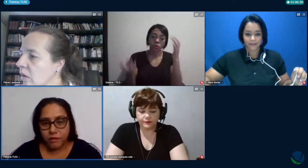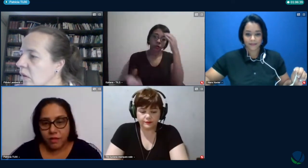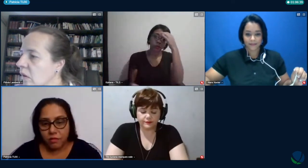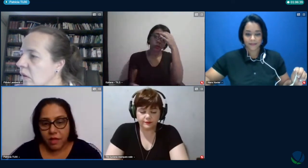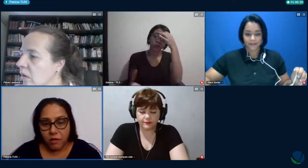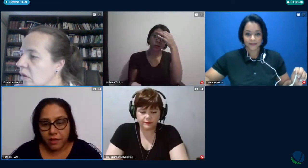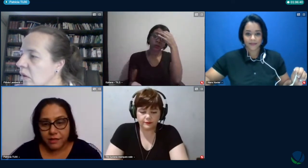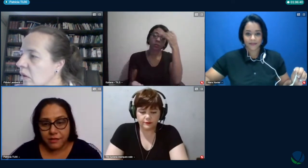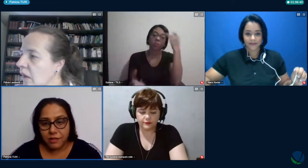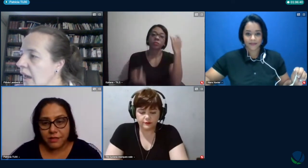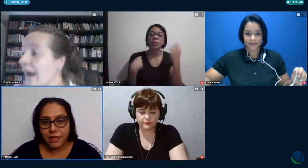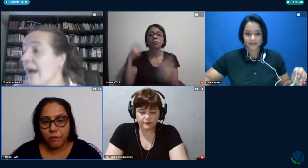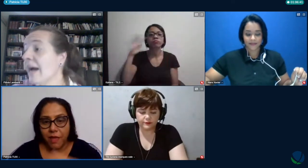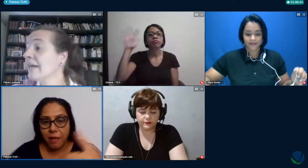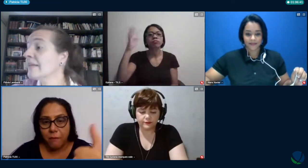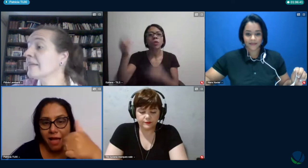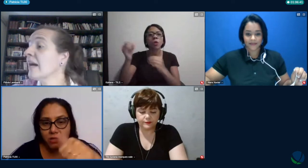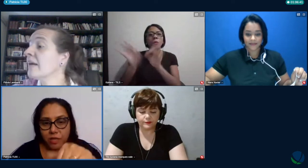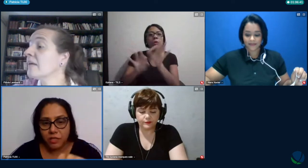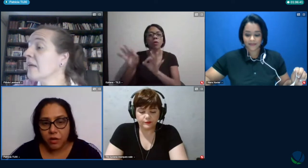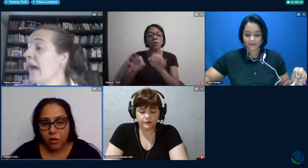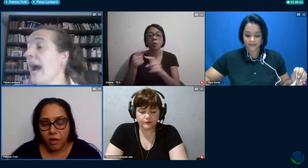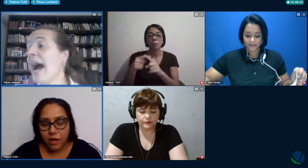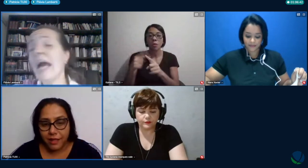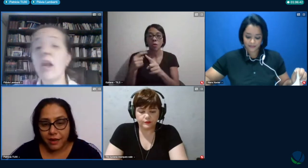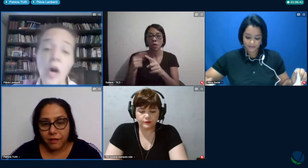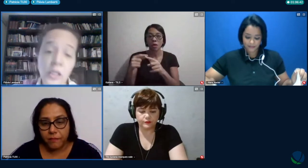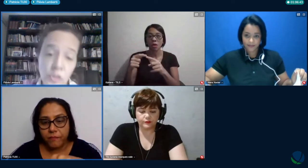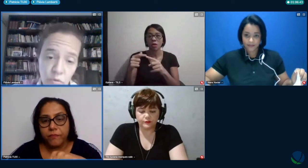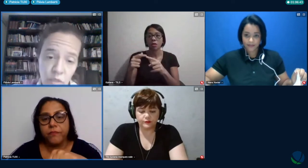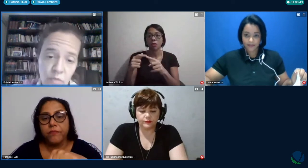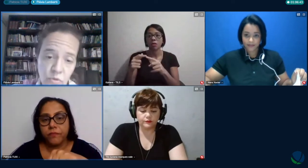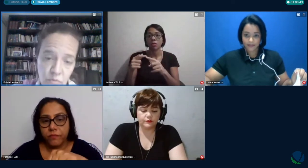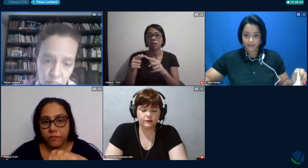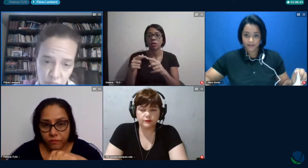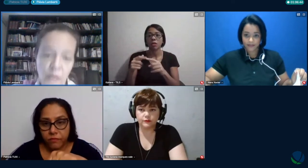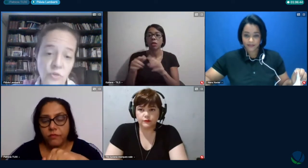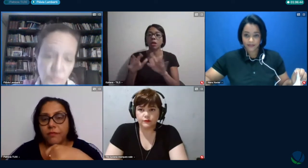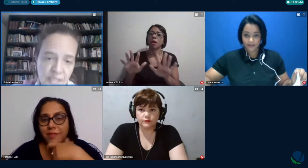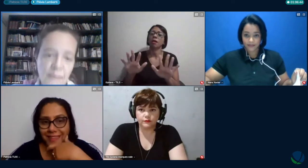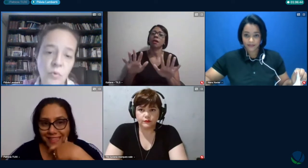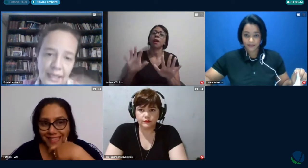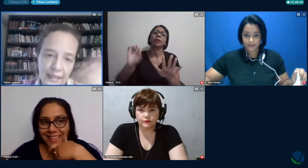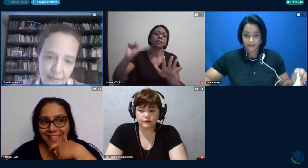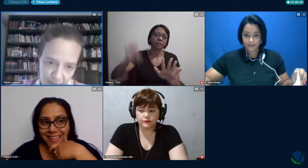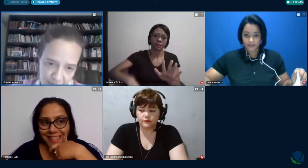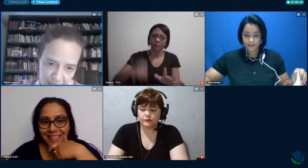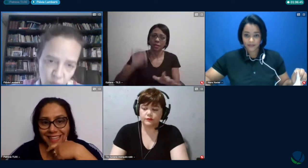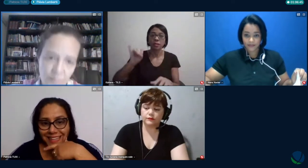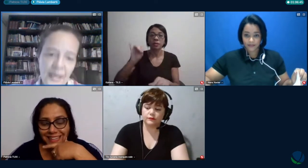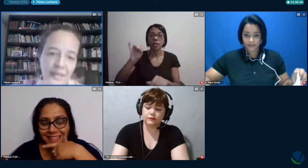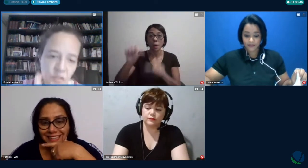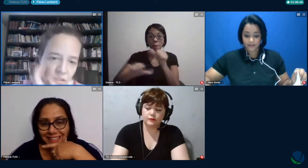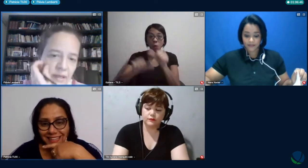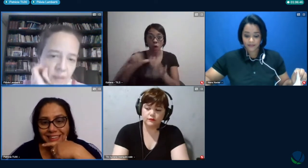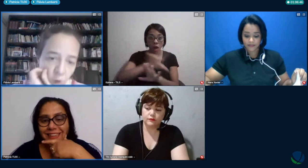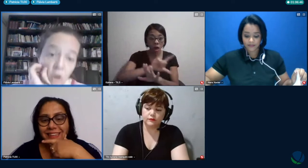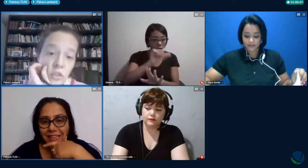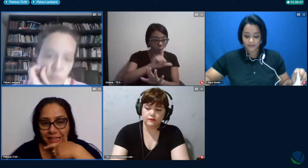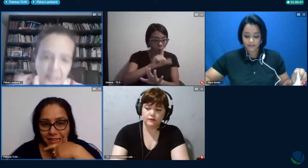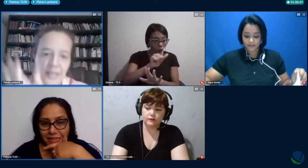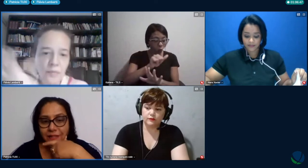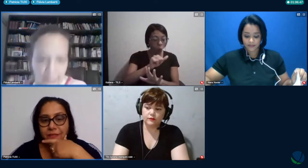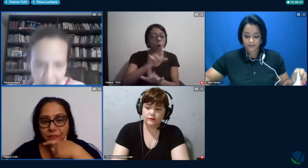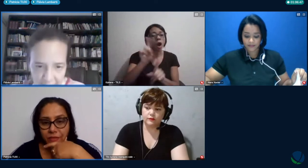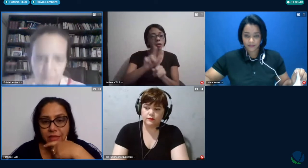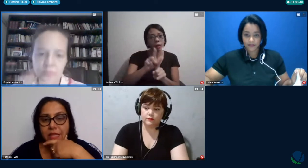porque eu já estou pensando na organização desse daqui. Porque embaixo ela já coloca... lógico. Não, se você muda anteriormente, né? Lógico